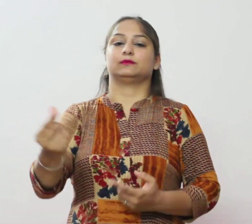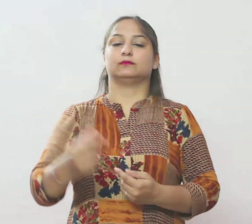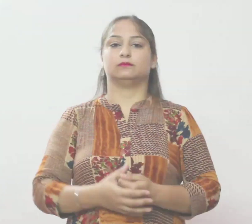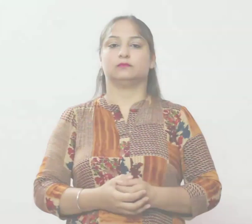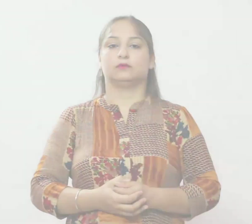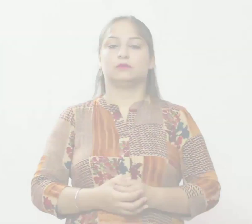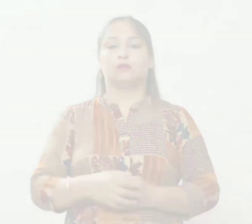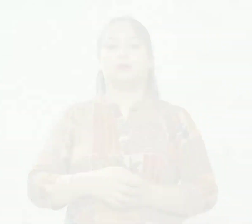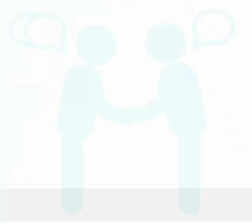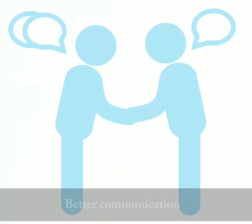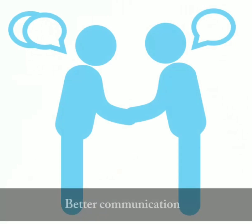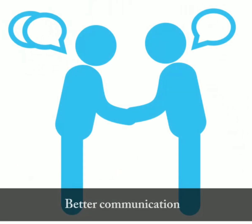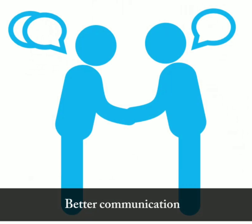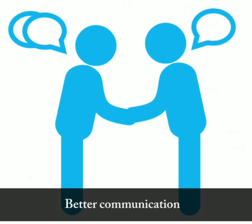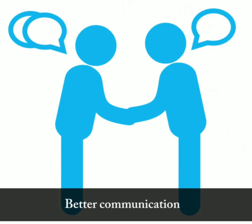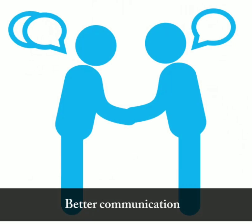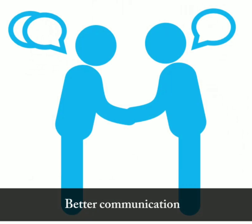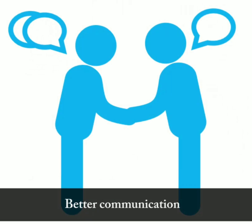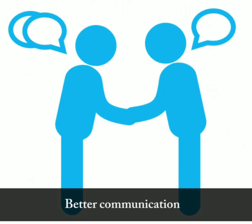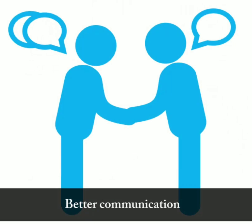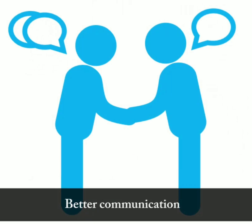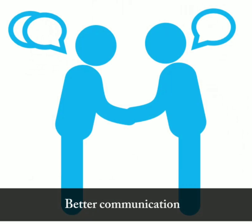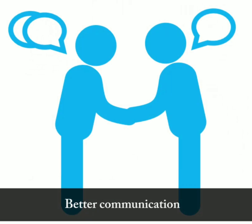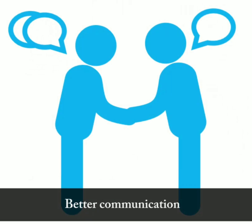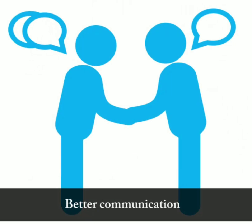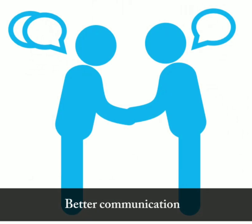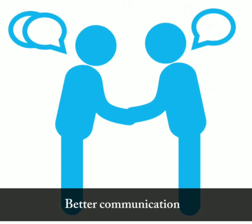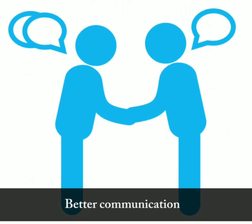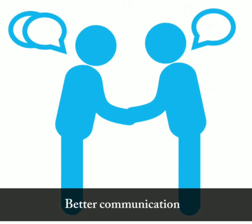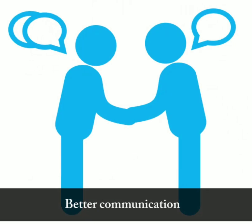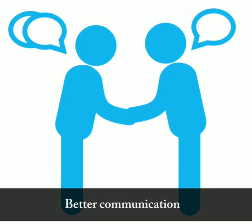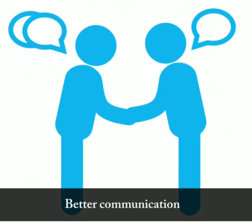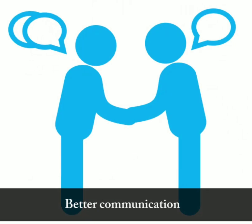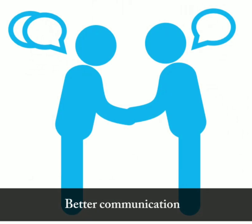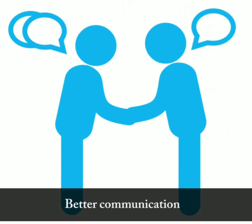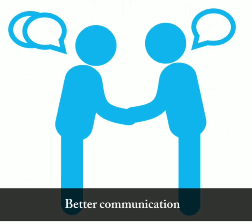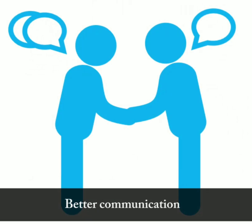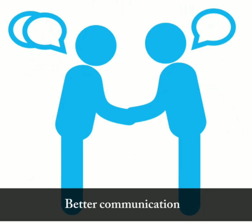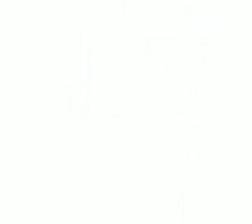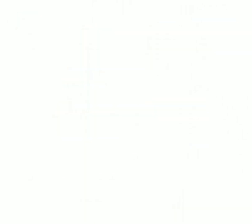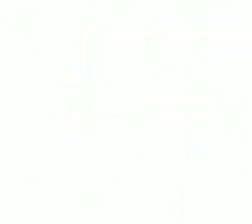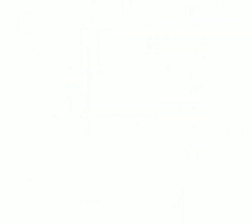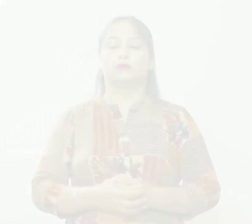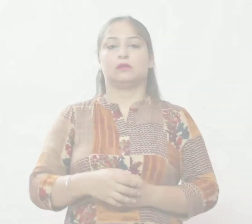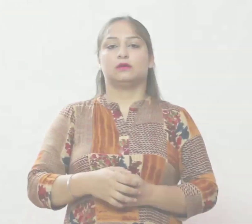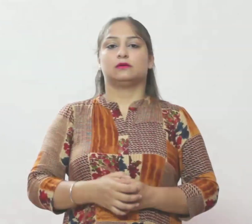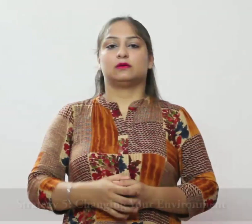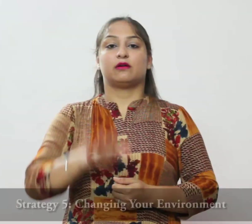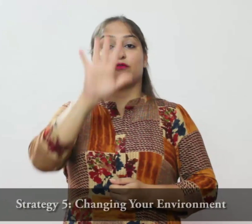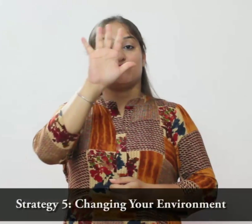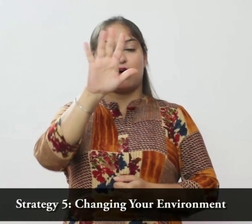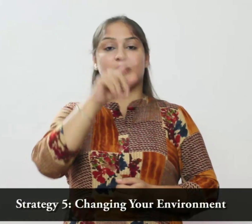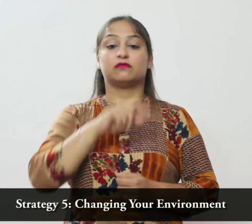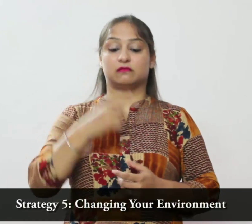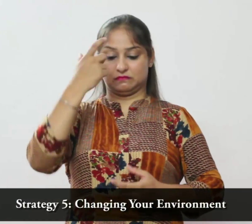पहले बातचीत के बारे में सोचें बहतर संचार रण नीती पाच